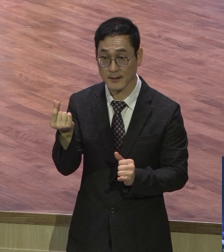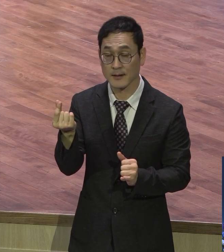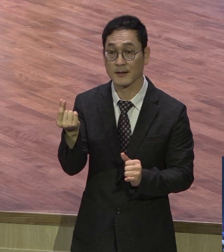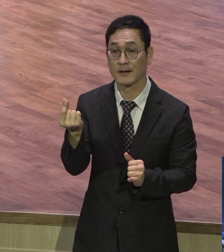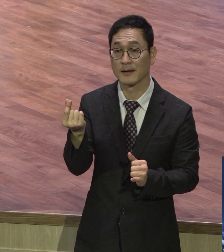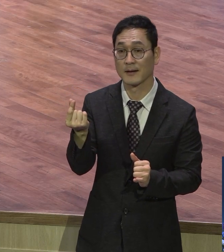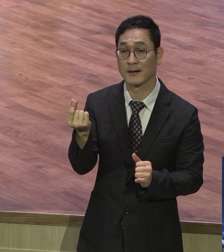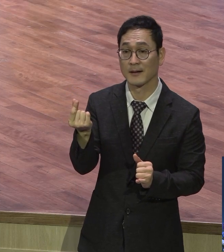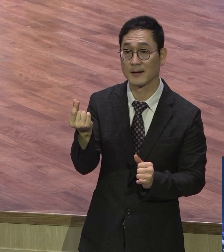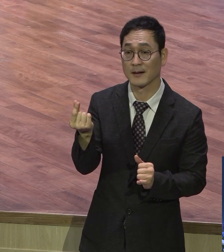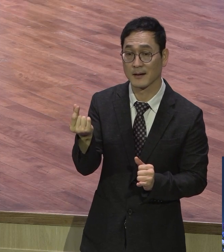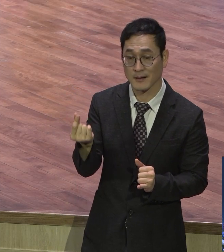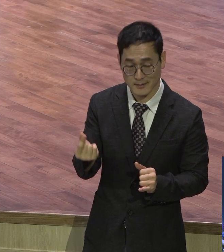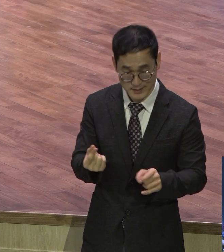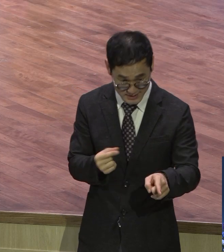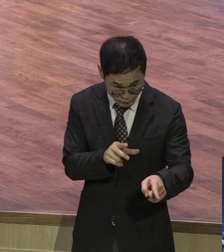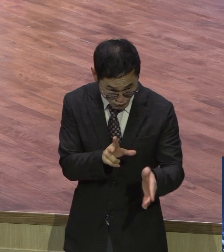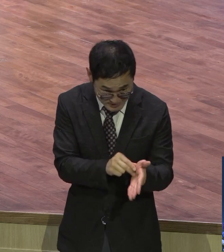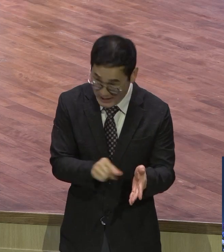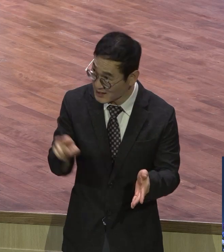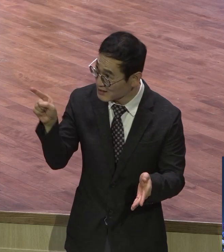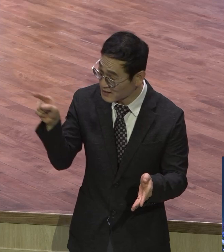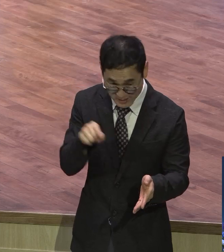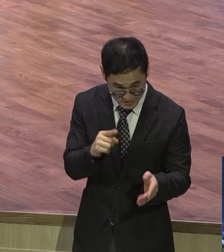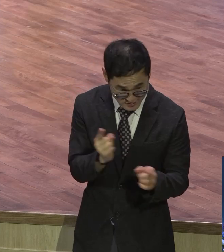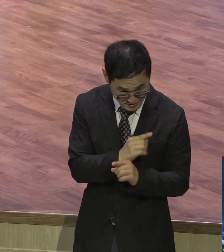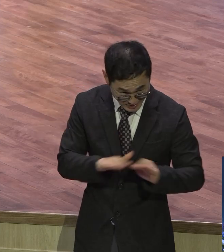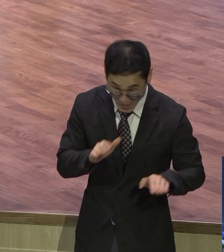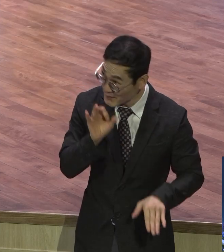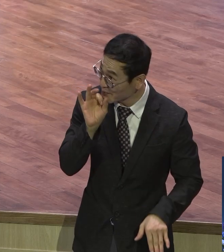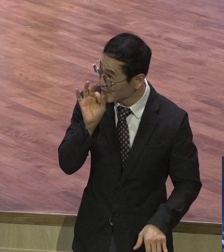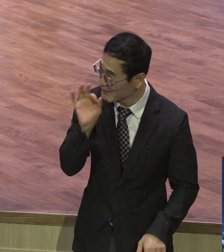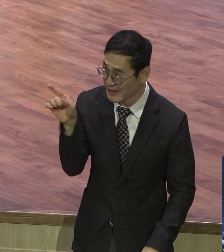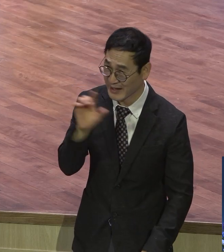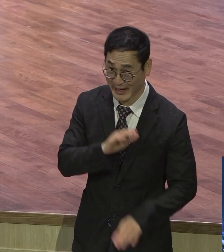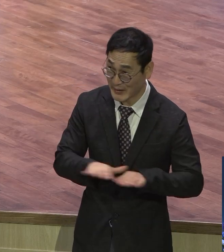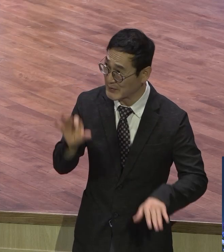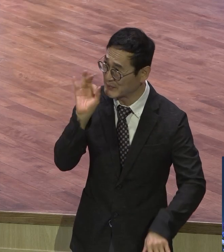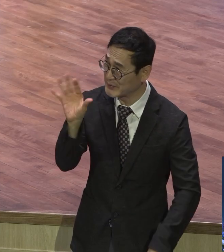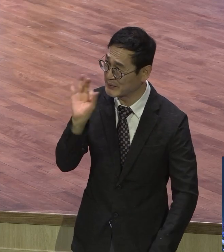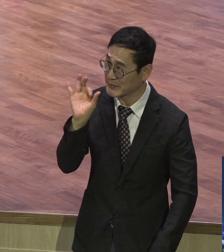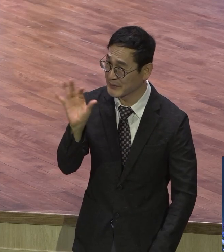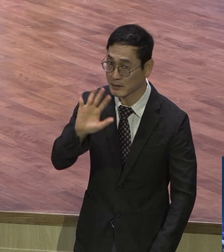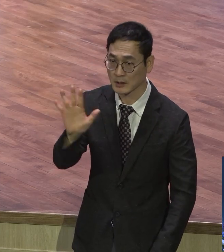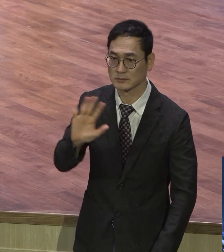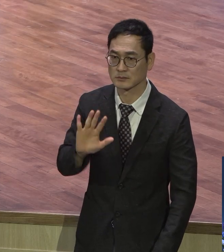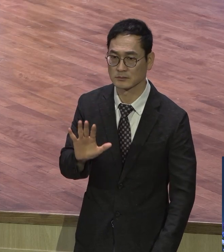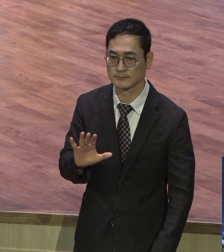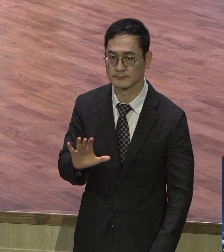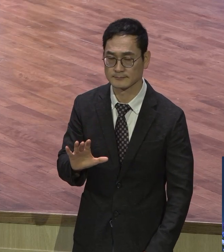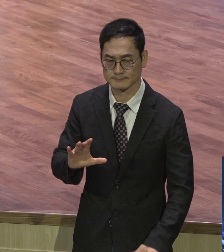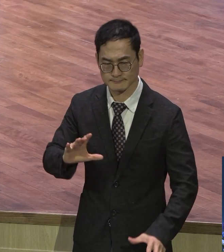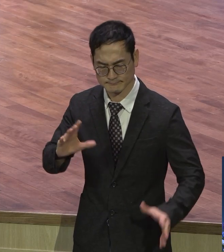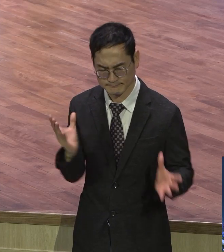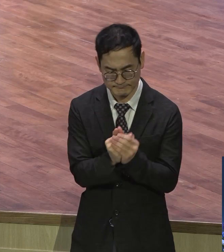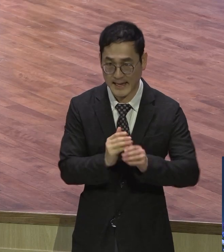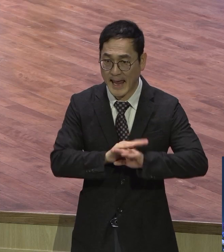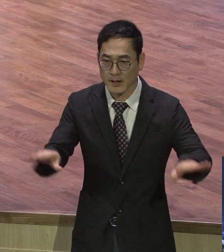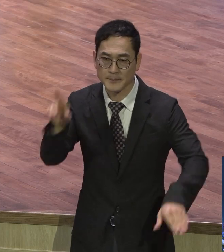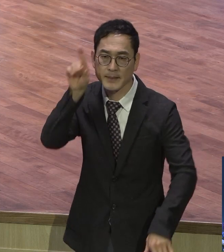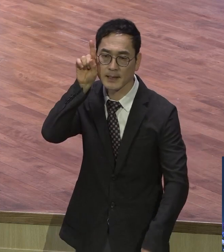이 문제는 안대가 아니에요. 모든 문제 해결자. 모든 문제. 모든 문제. 모든 것. 여러분 삶에서 오는